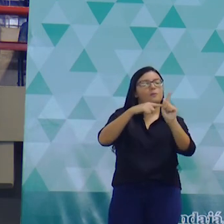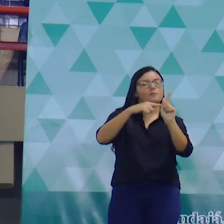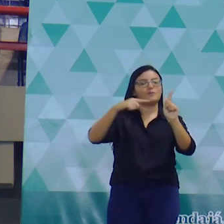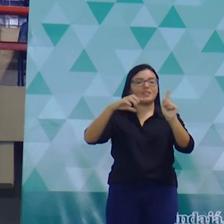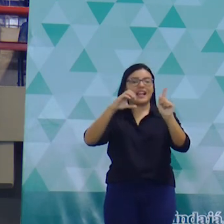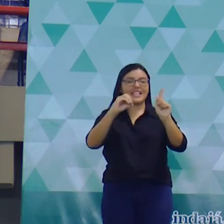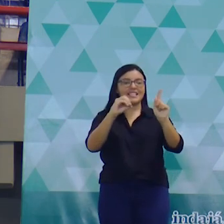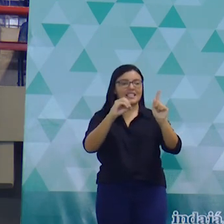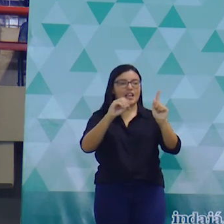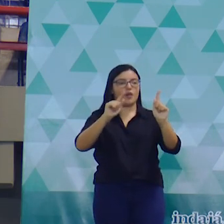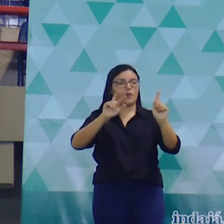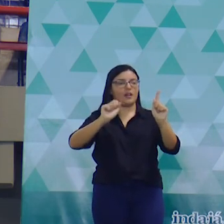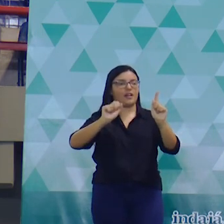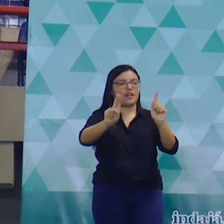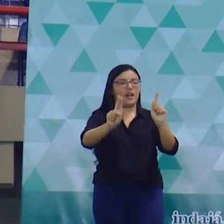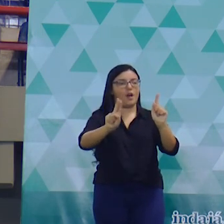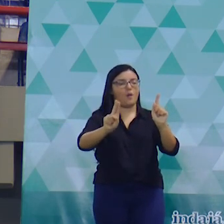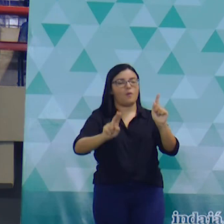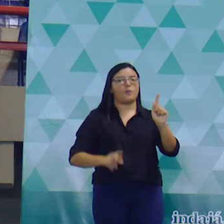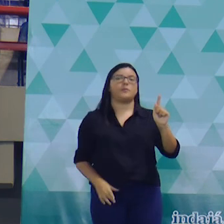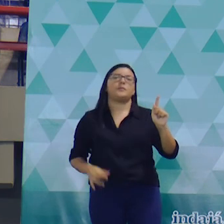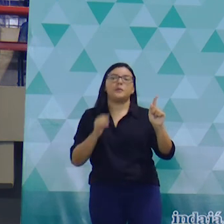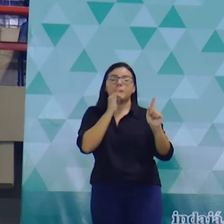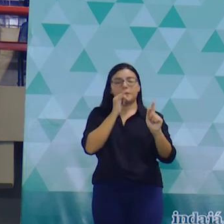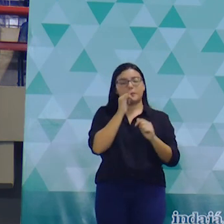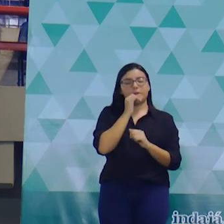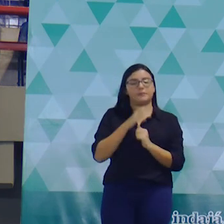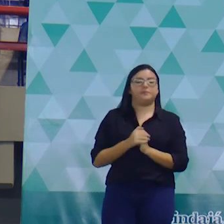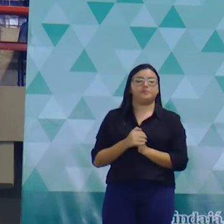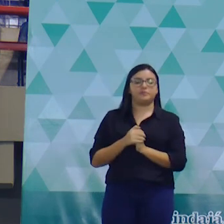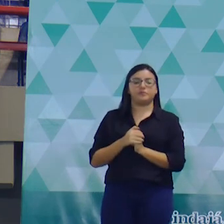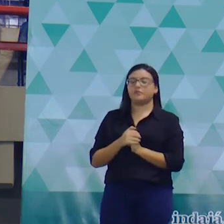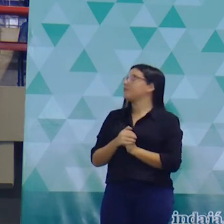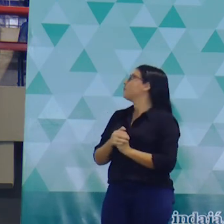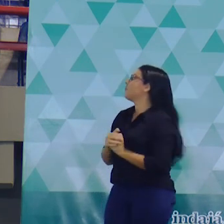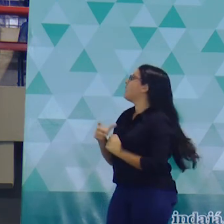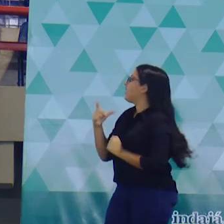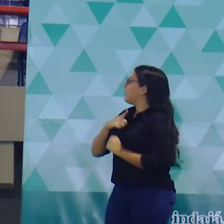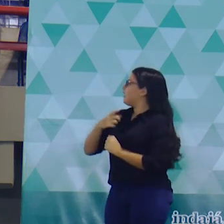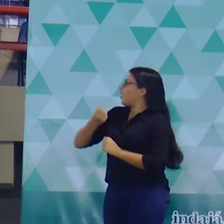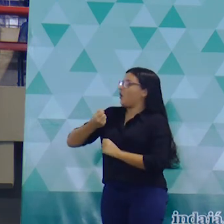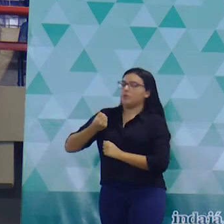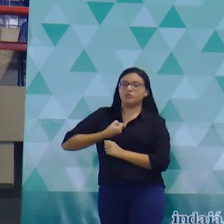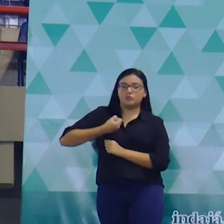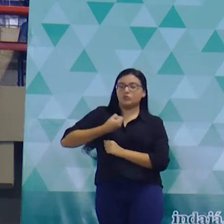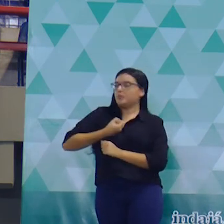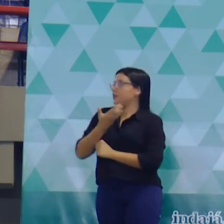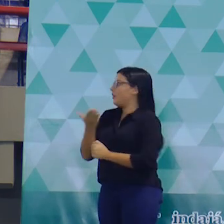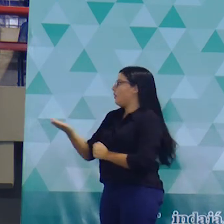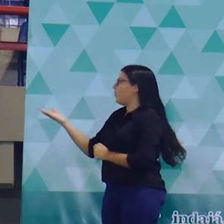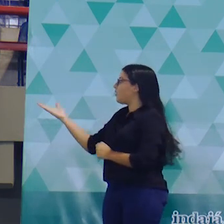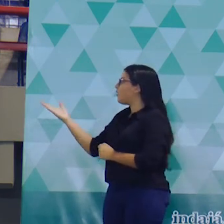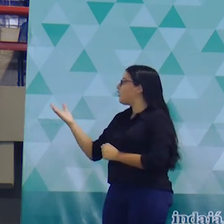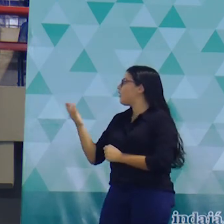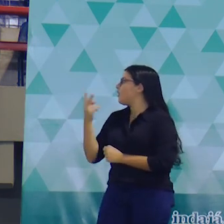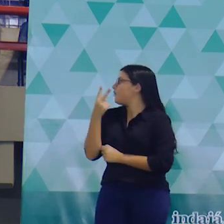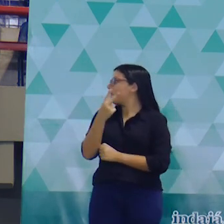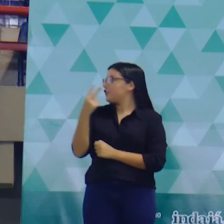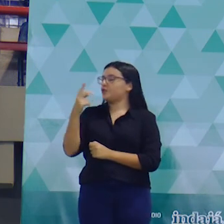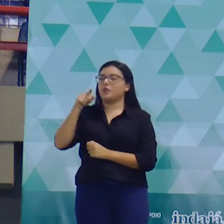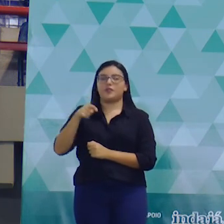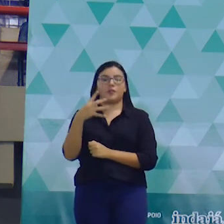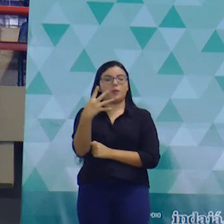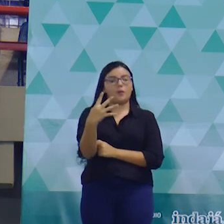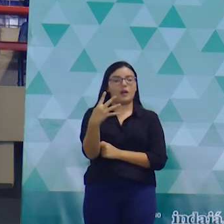o gás estiver na CNTP, 1 mol corresponde a 22,4 ou 22,7 litros.